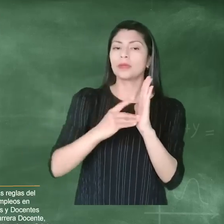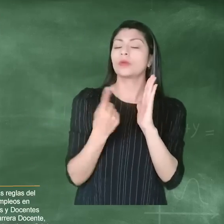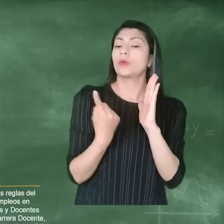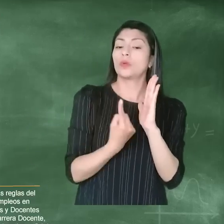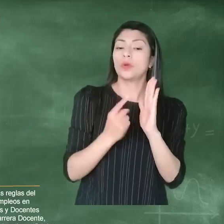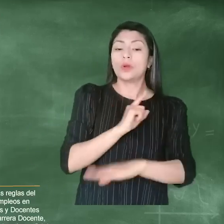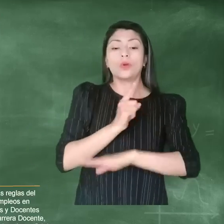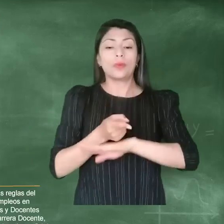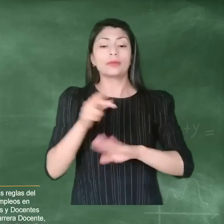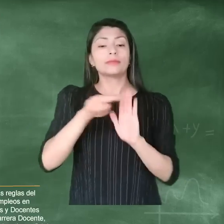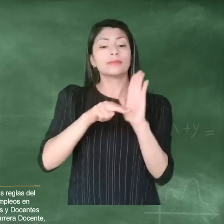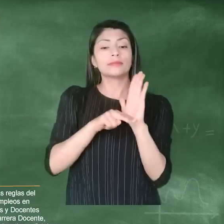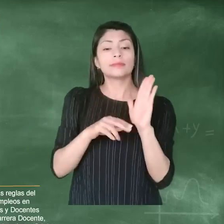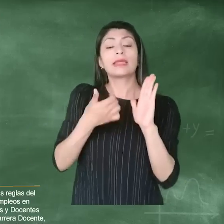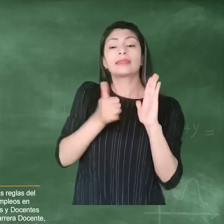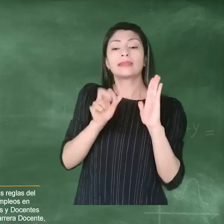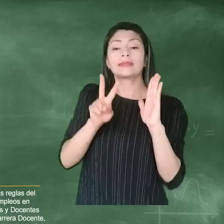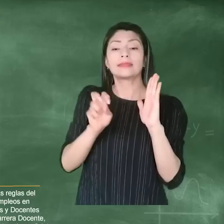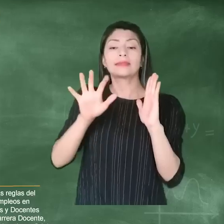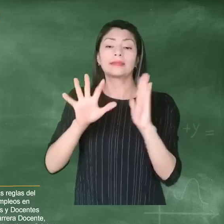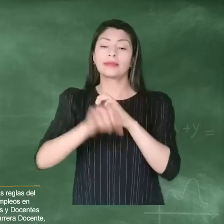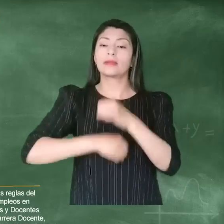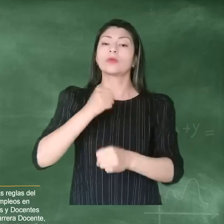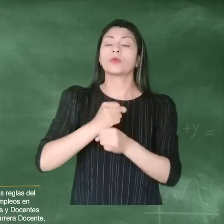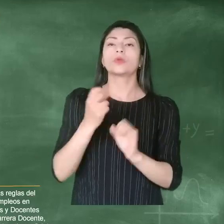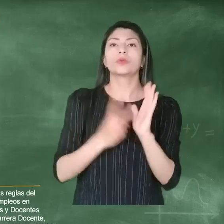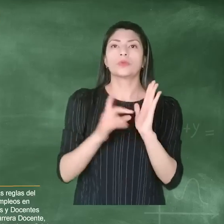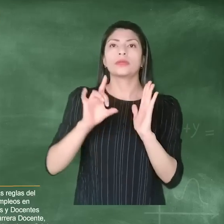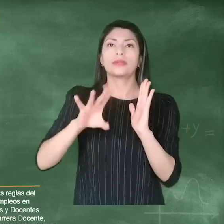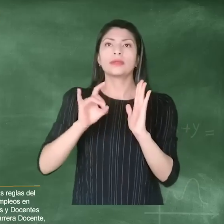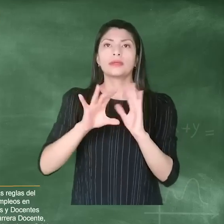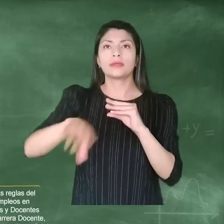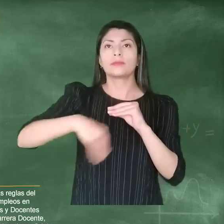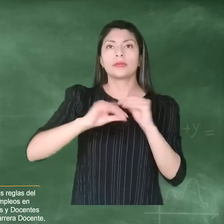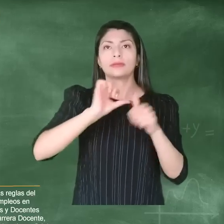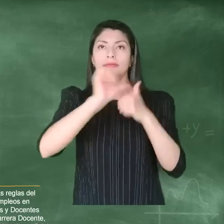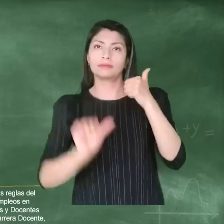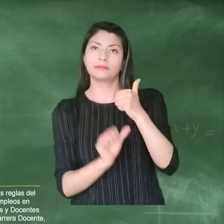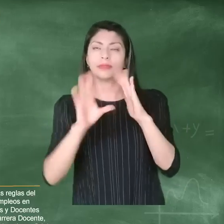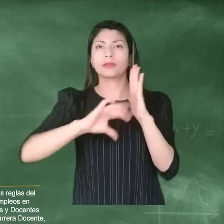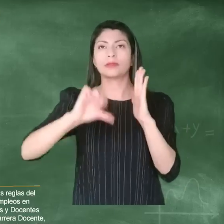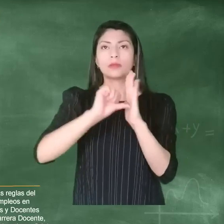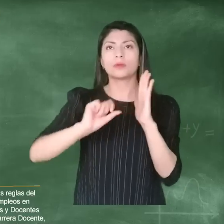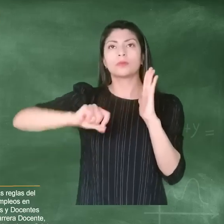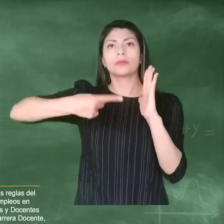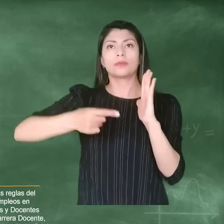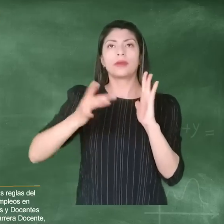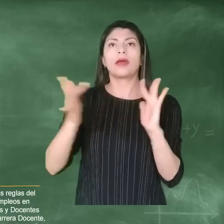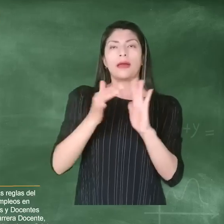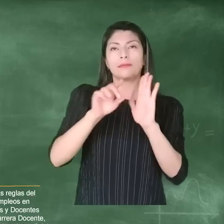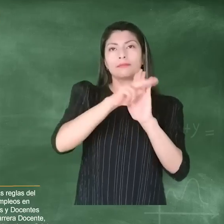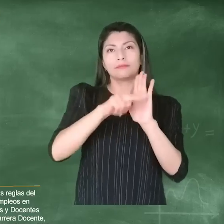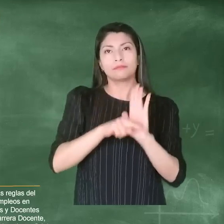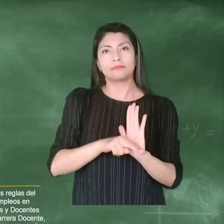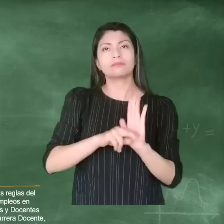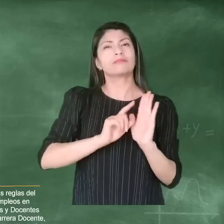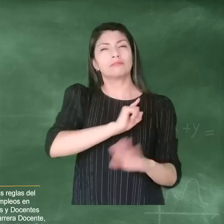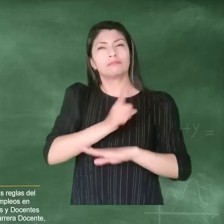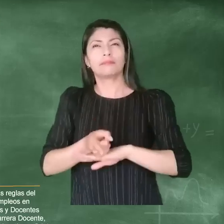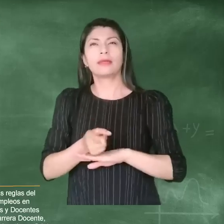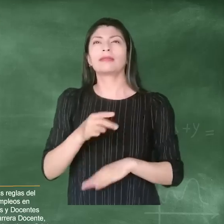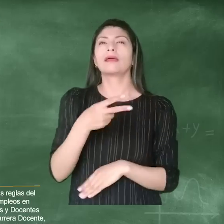2.4.1.1.9. del Decreto Único Reglamentario 1075 de 2015 subrogado por el artículo 1 del